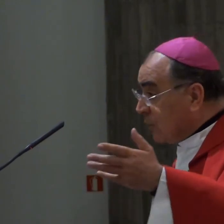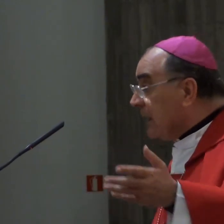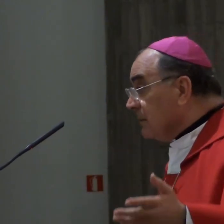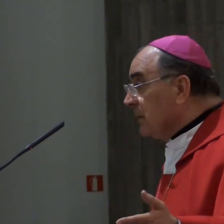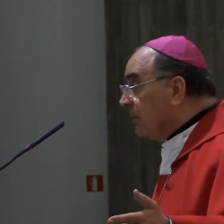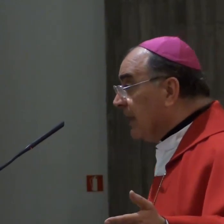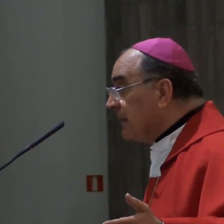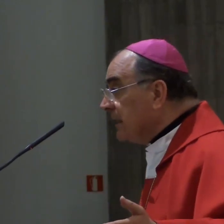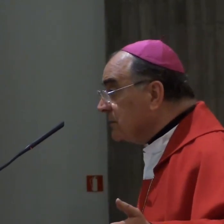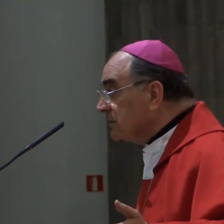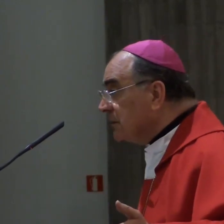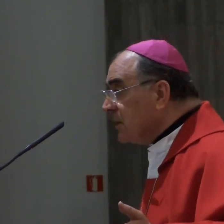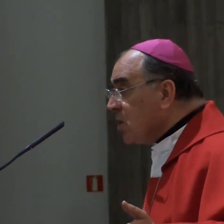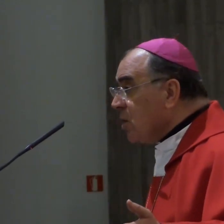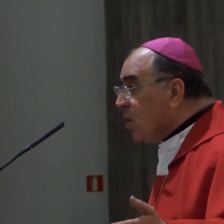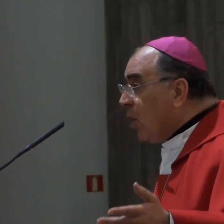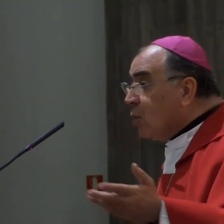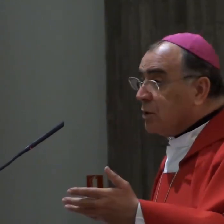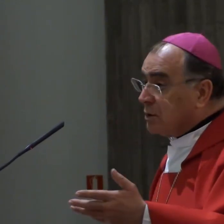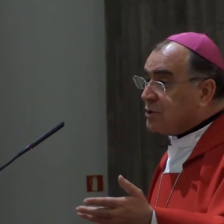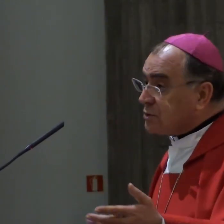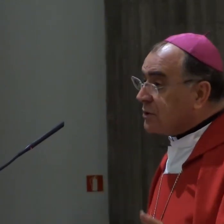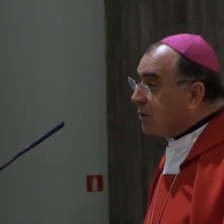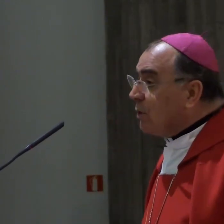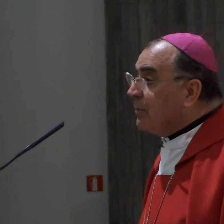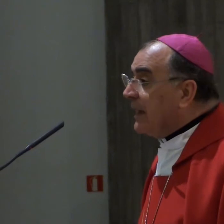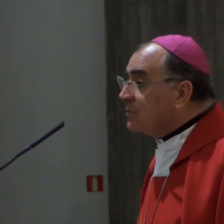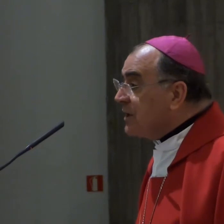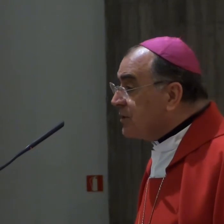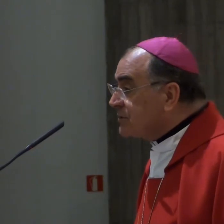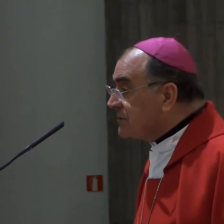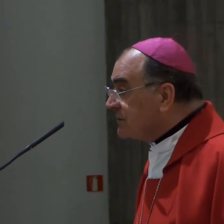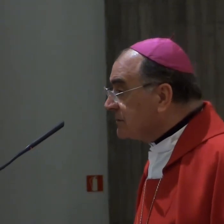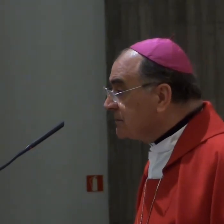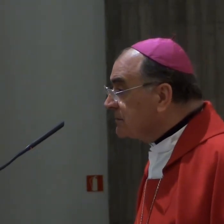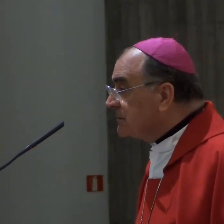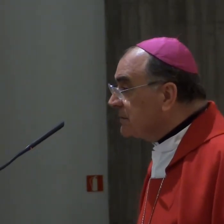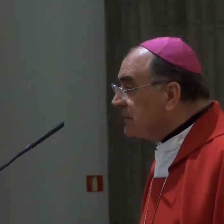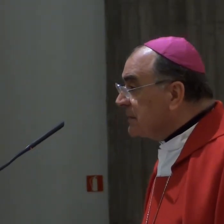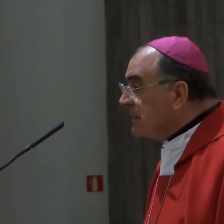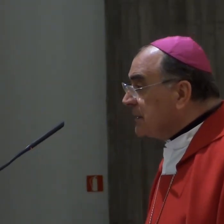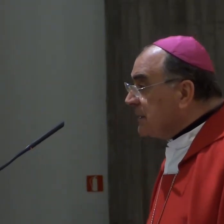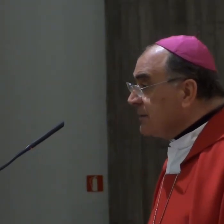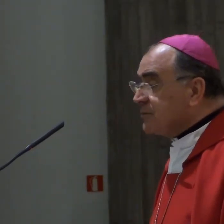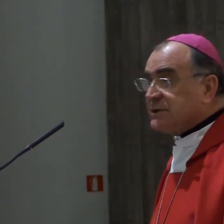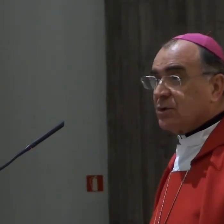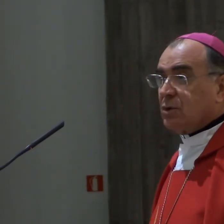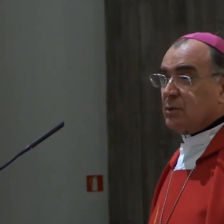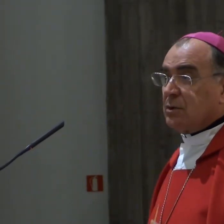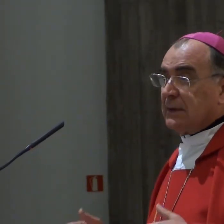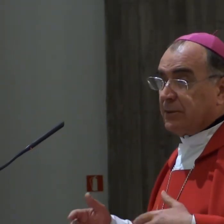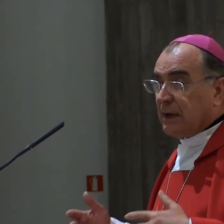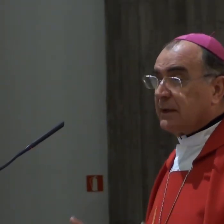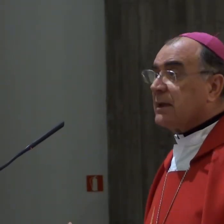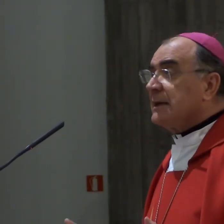la mujer golpe amarilla o uno de los dos golpea a los niños y hemos